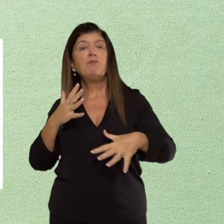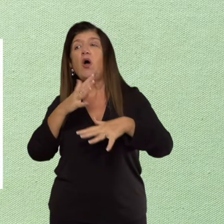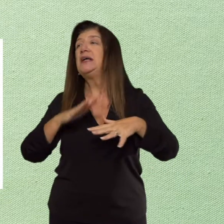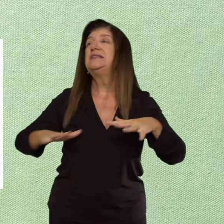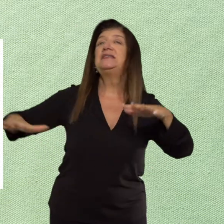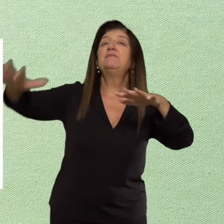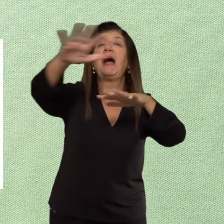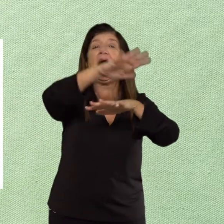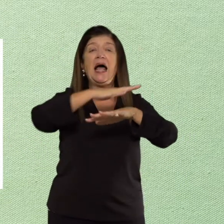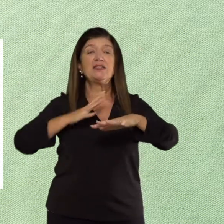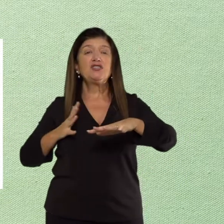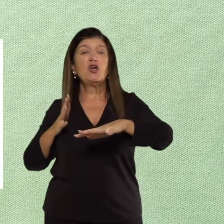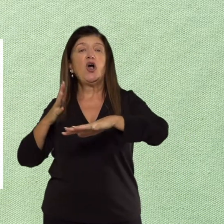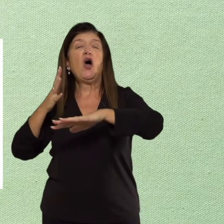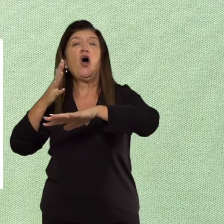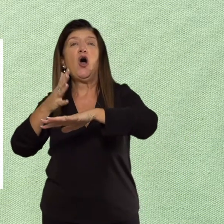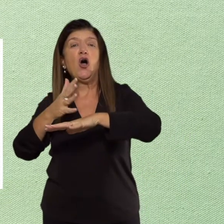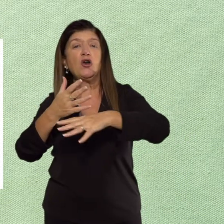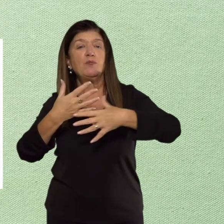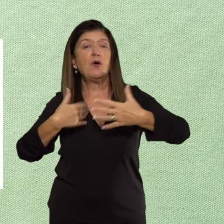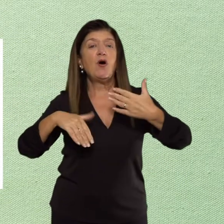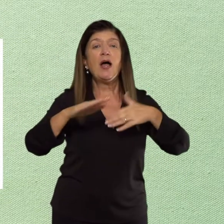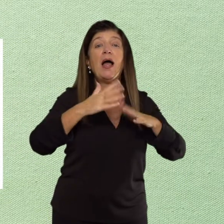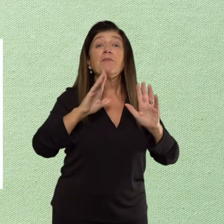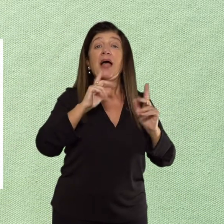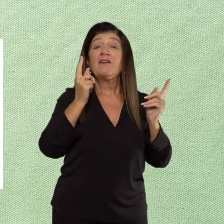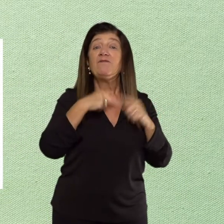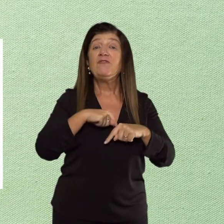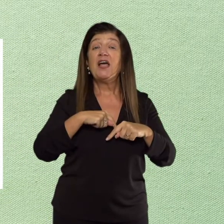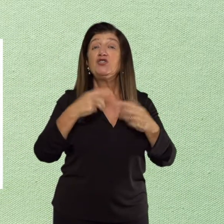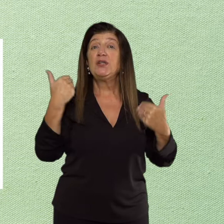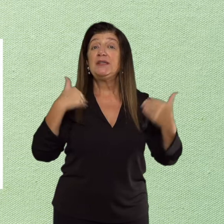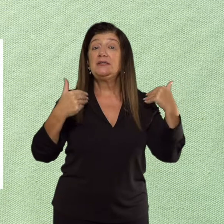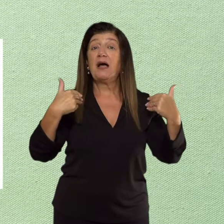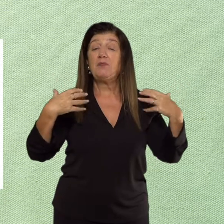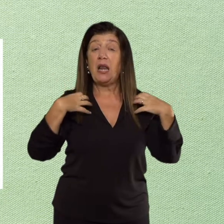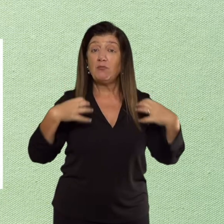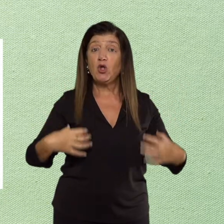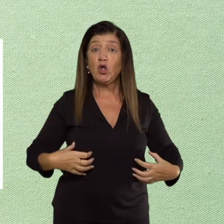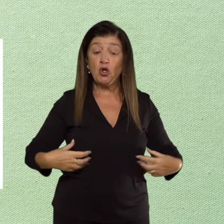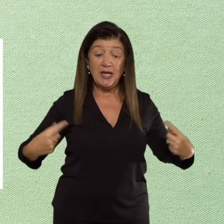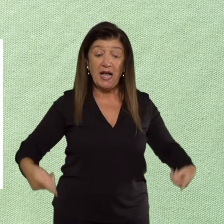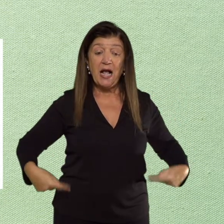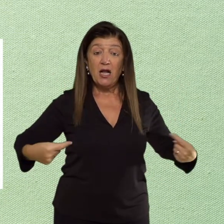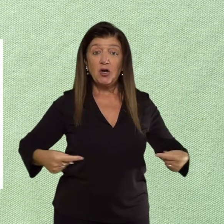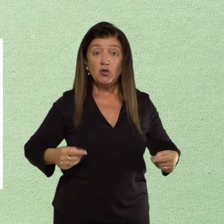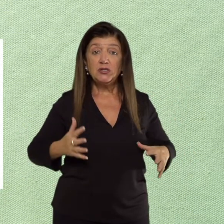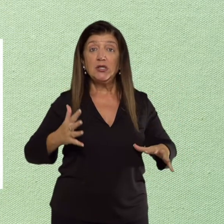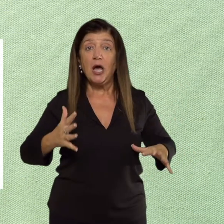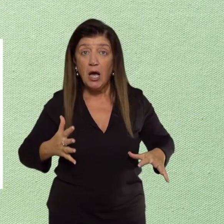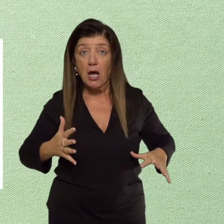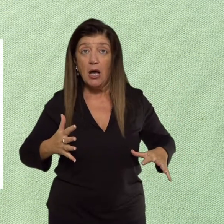con disabilità magari motoria che si deve muovere su una carrozzina, cambia, no? La concezione. Volevo sapere